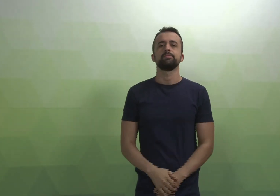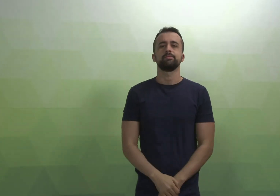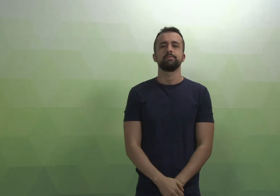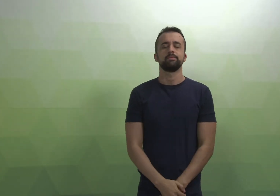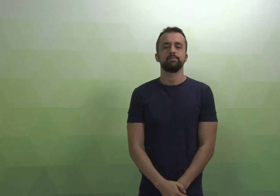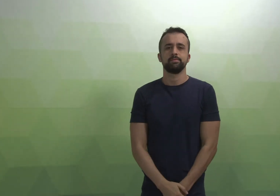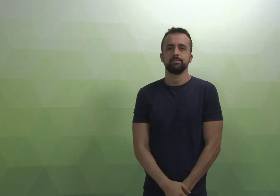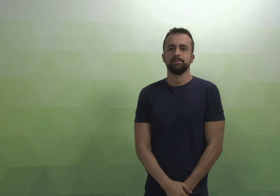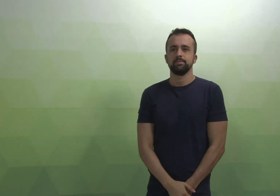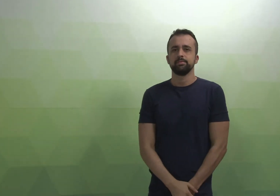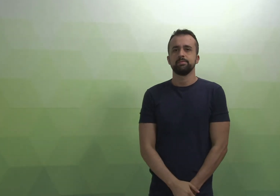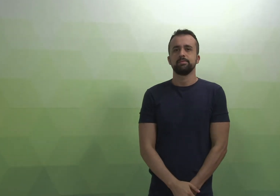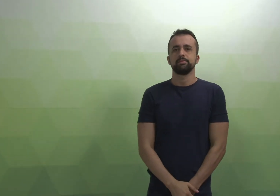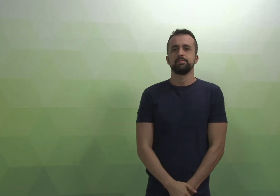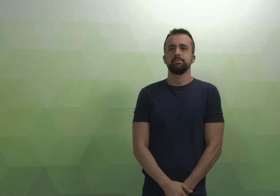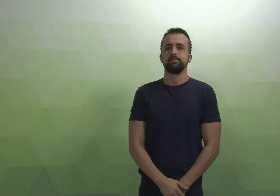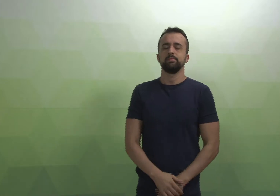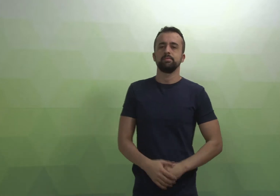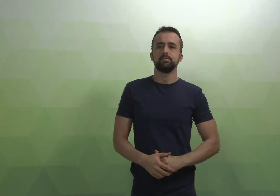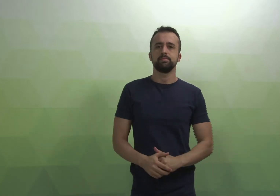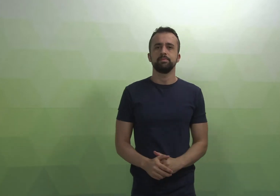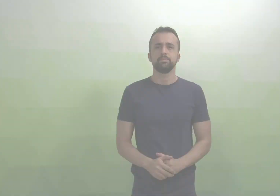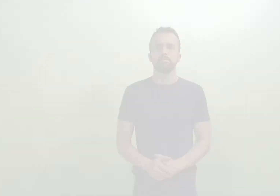sobrancelhas. Vejam a imagem.